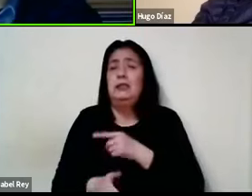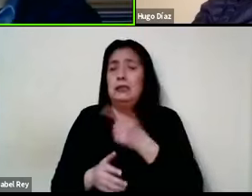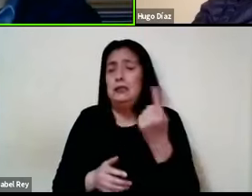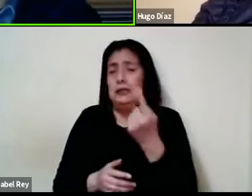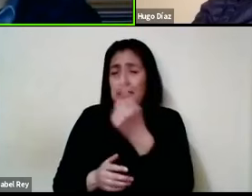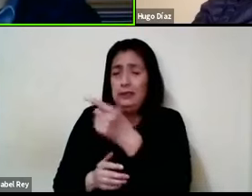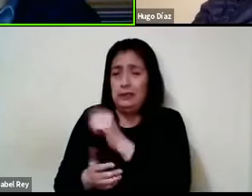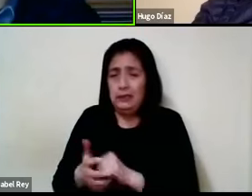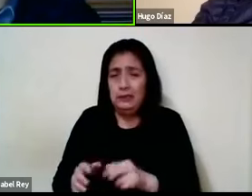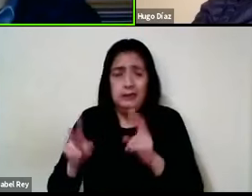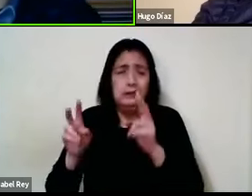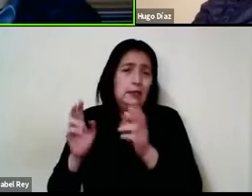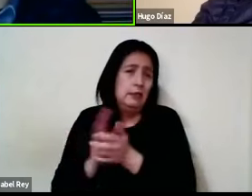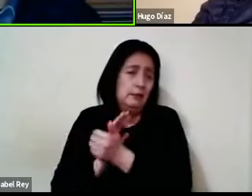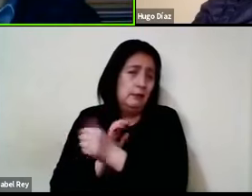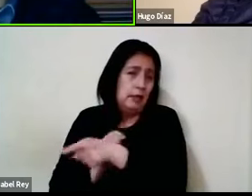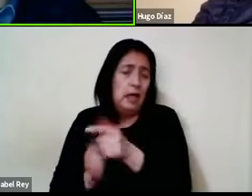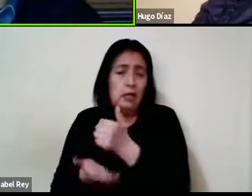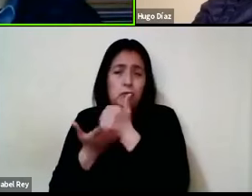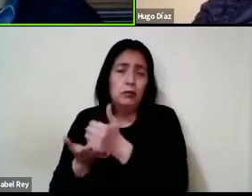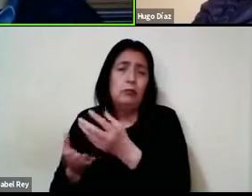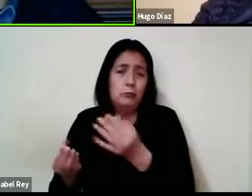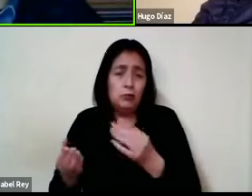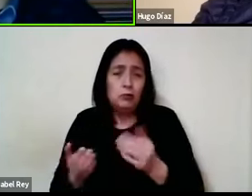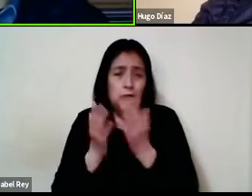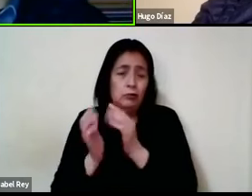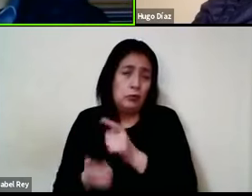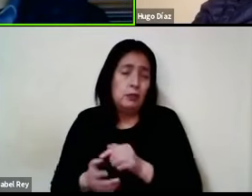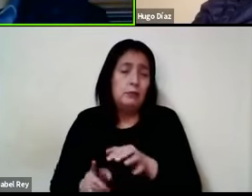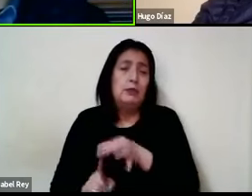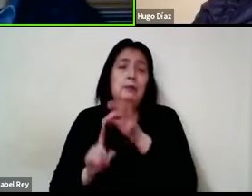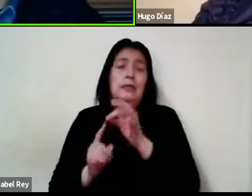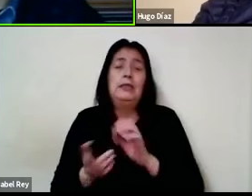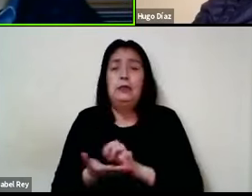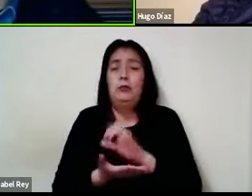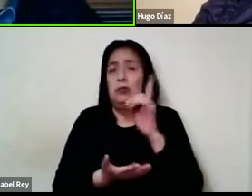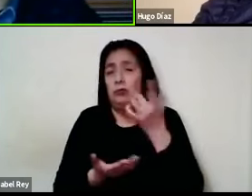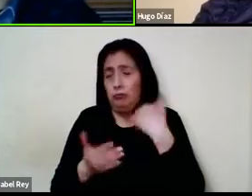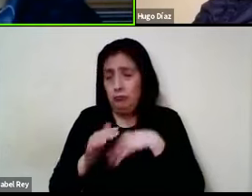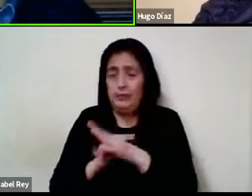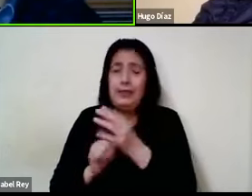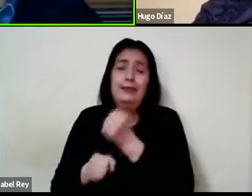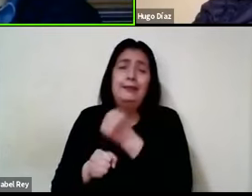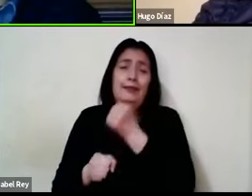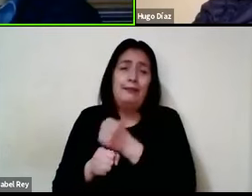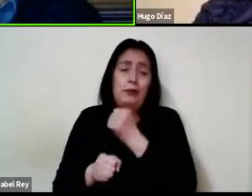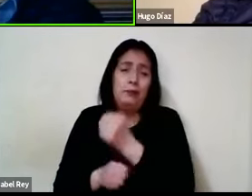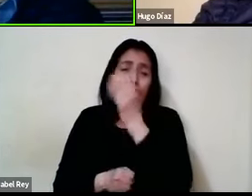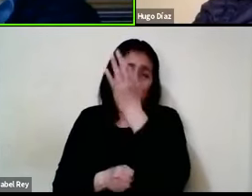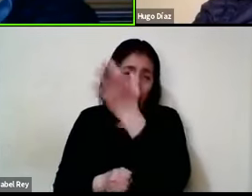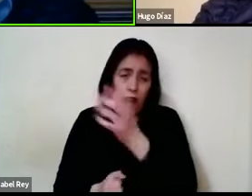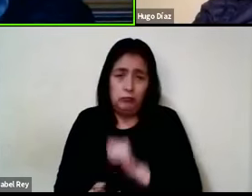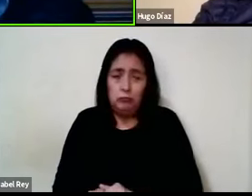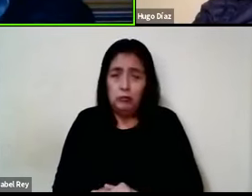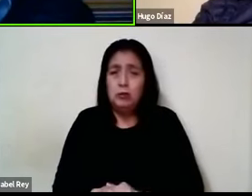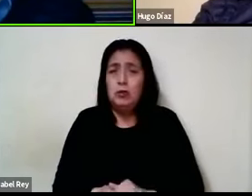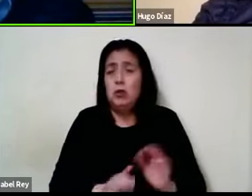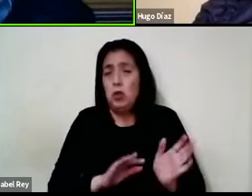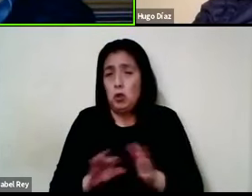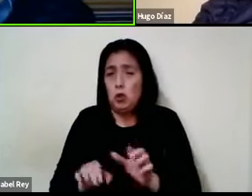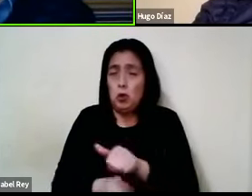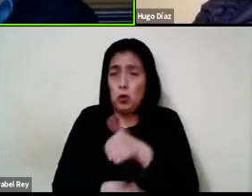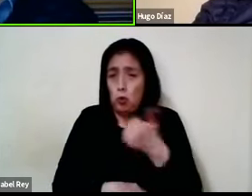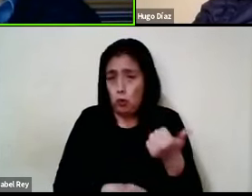componente, ayuda mucho a los estudiantes, especialmente en la educación para el trabajo, para el futuro en sí. Lo otro es